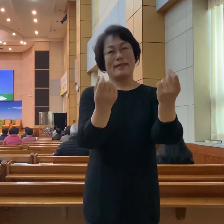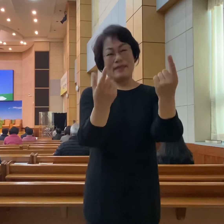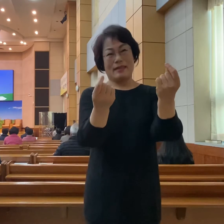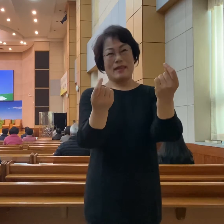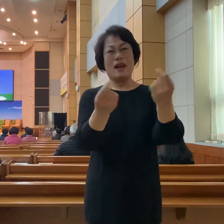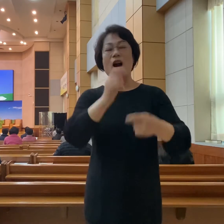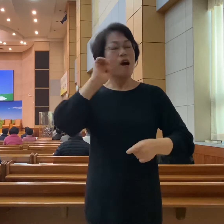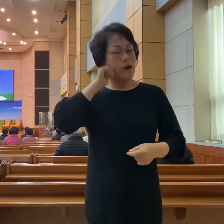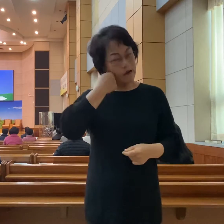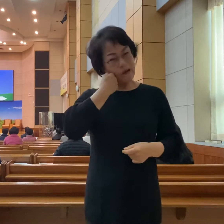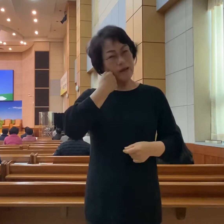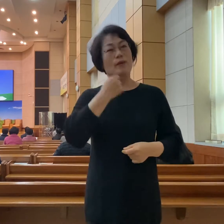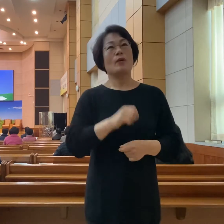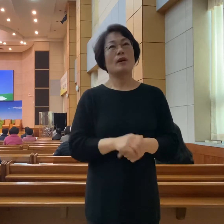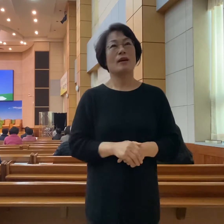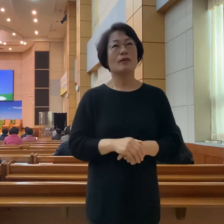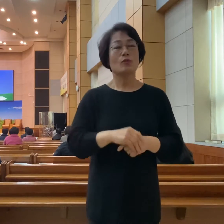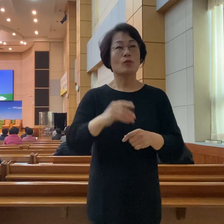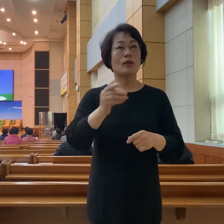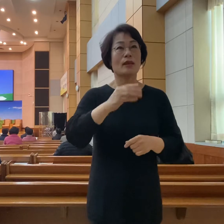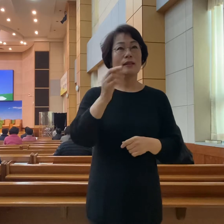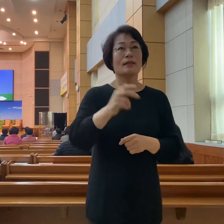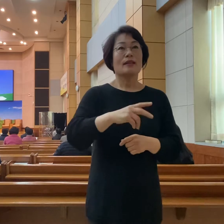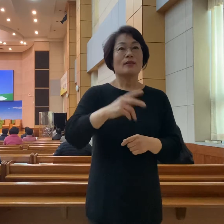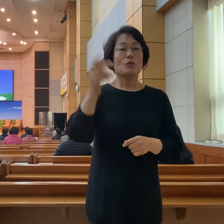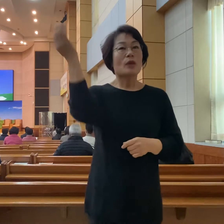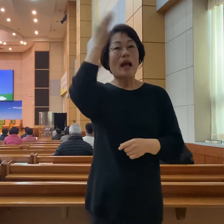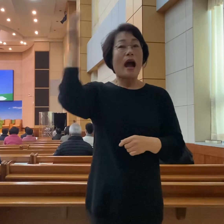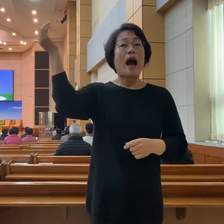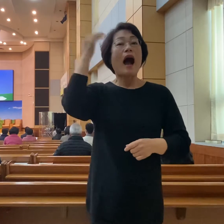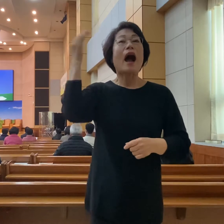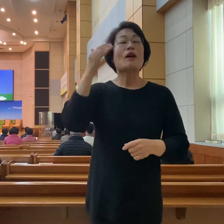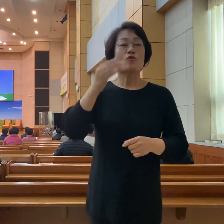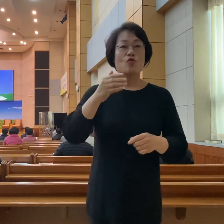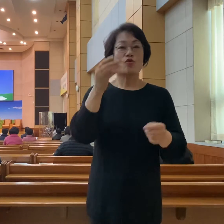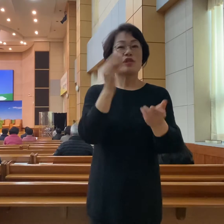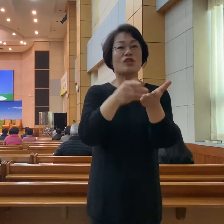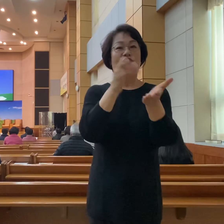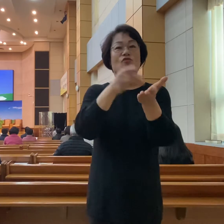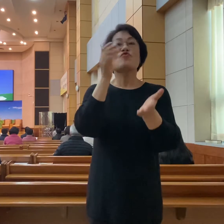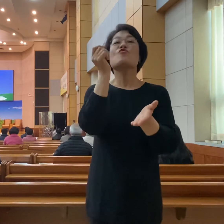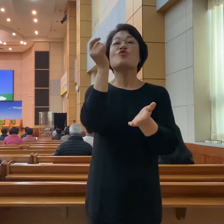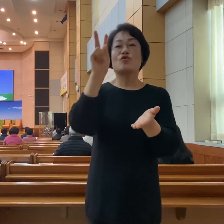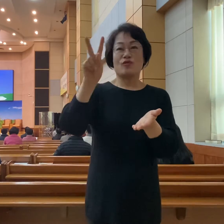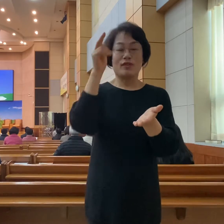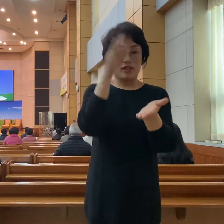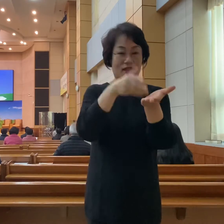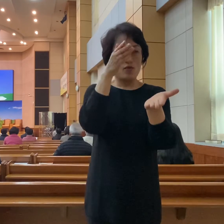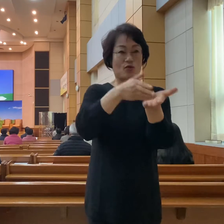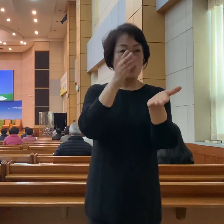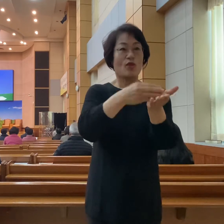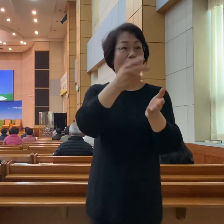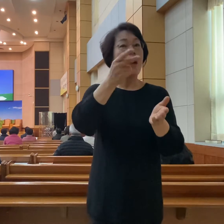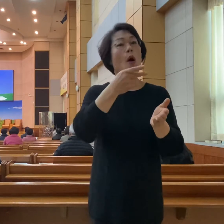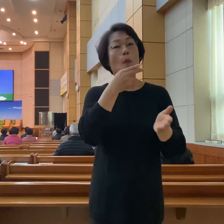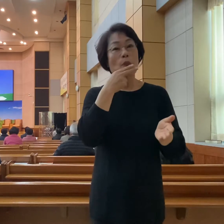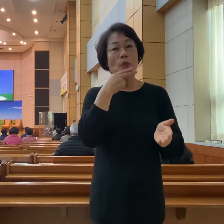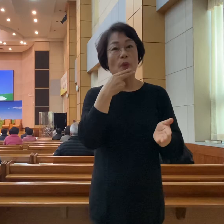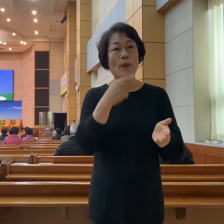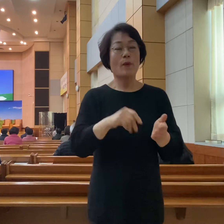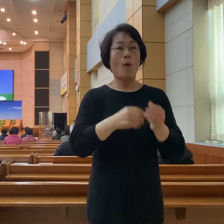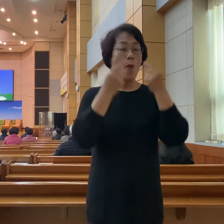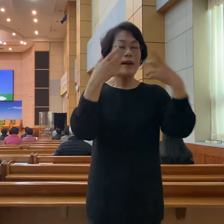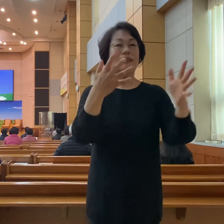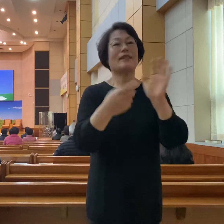거예요. 우리나라 언론에서는 제대로 보도를 안 하고 있는데, 지난 2월 초에 블룸버그